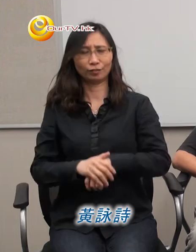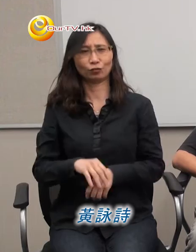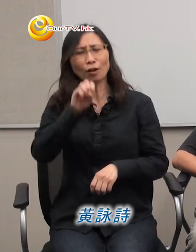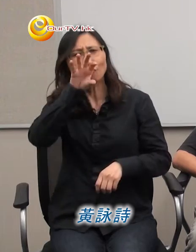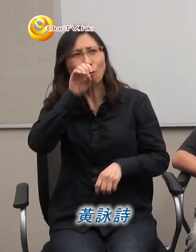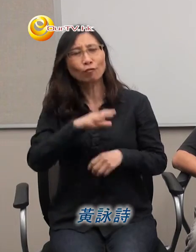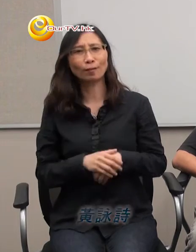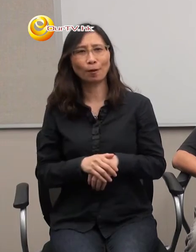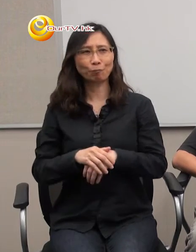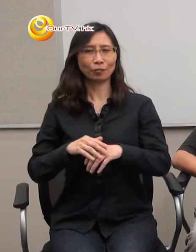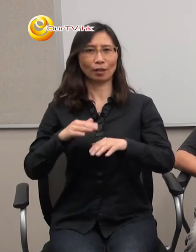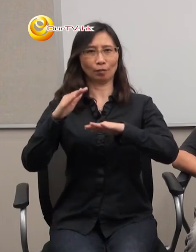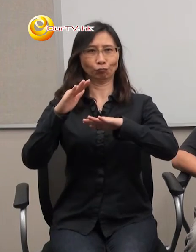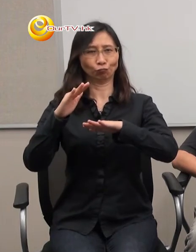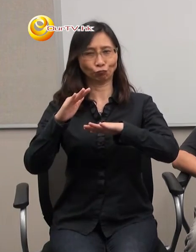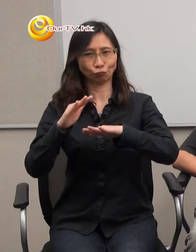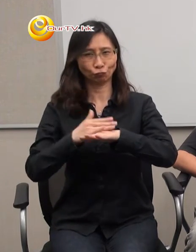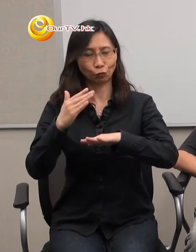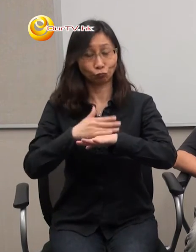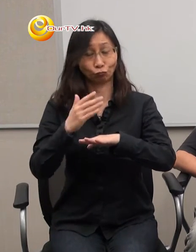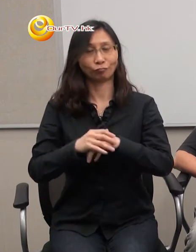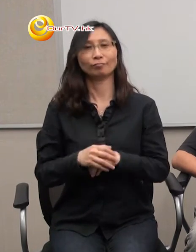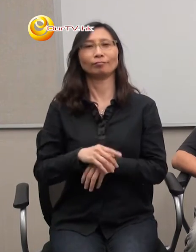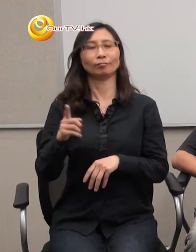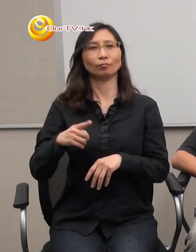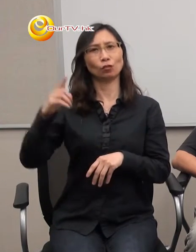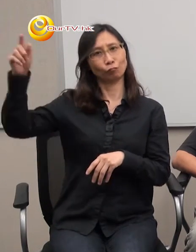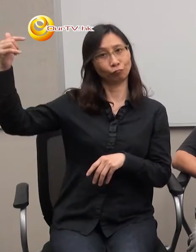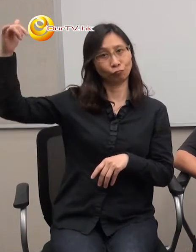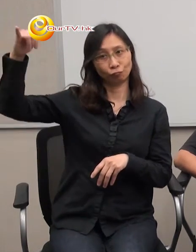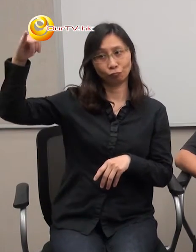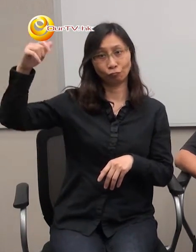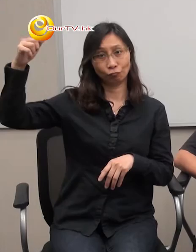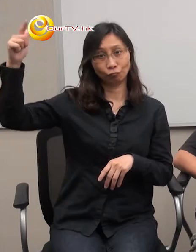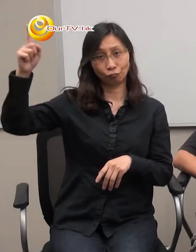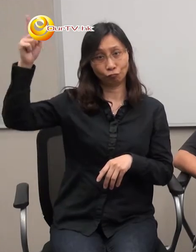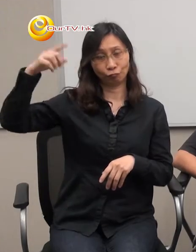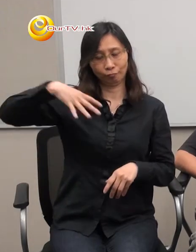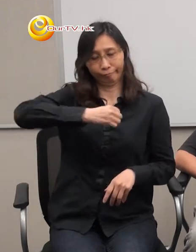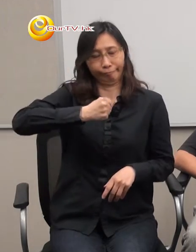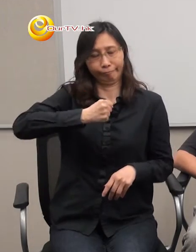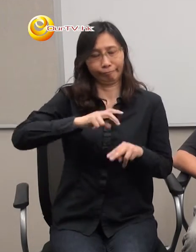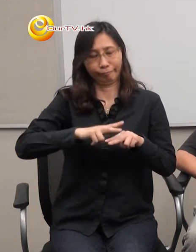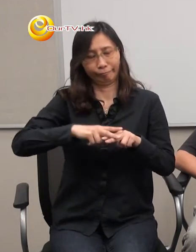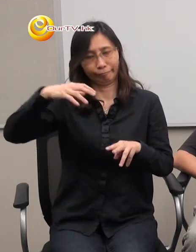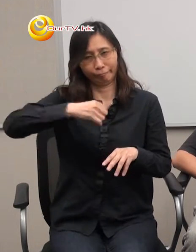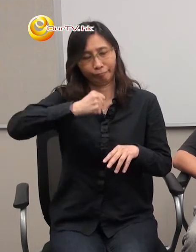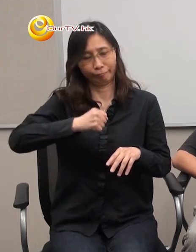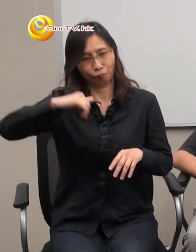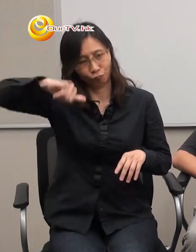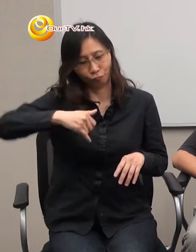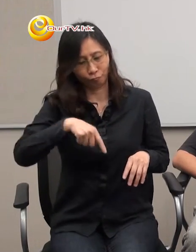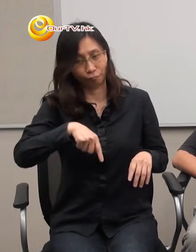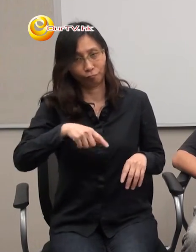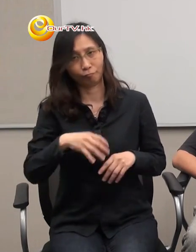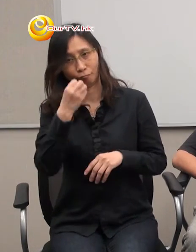系啦，中共领导人得闲会攞落嚟收下风啦，又或者攞落嚟训斥下啲建制派啊，或者要空一空啲